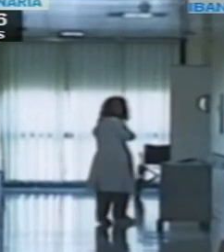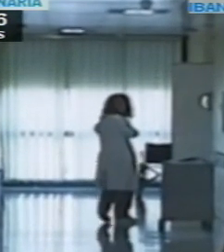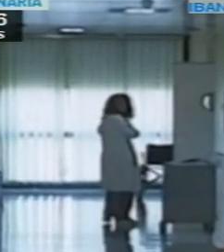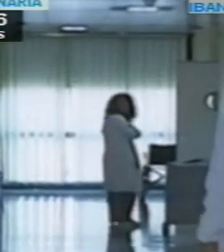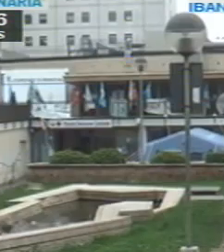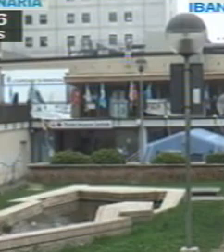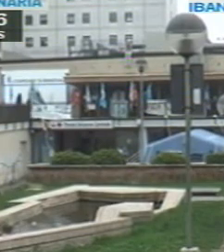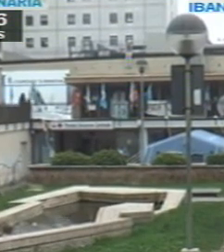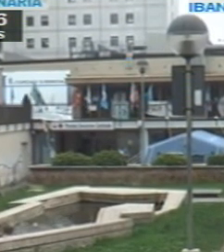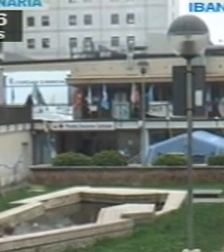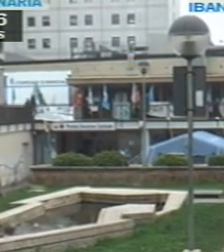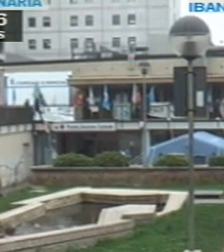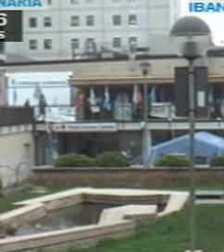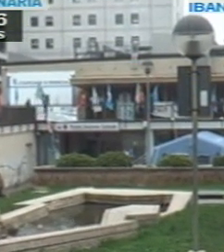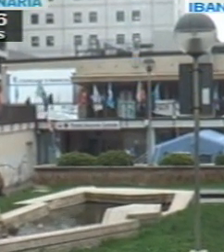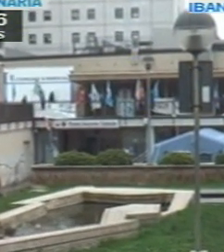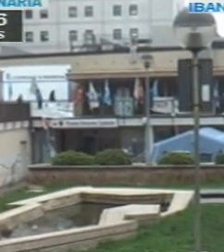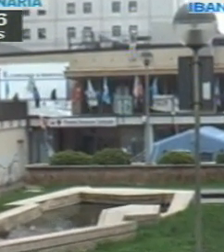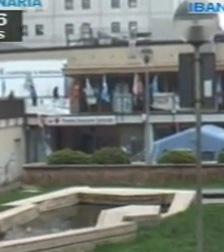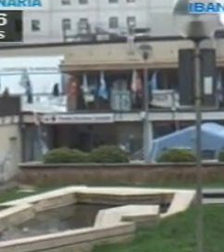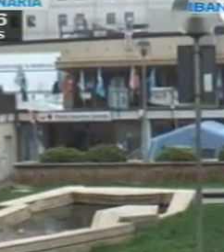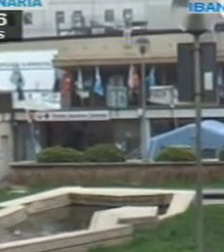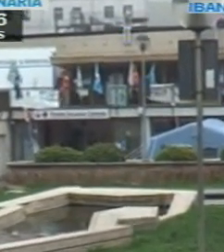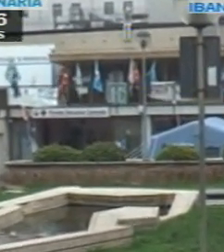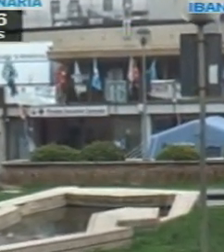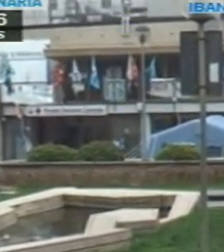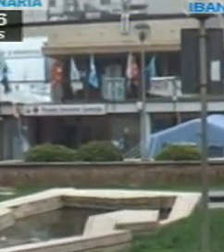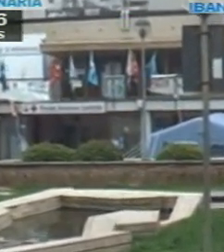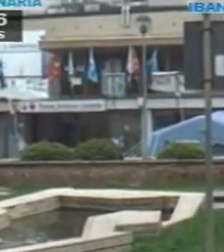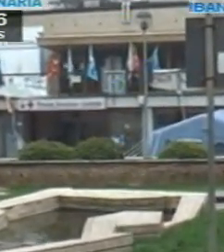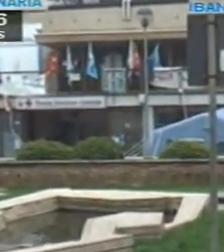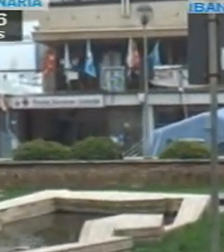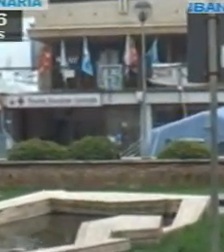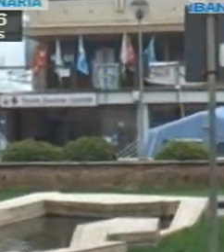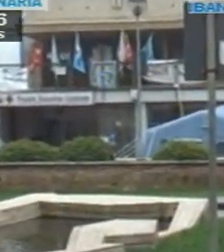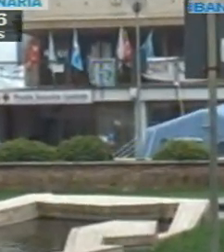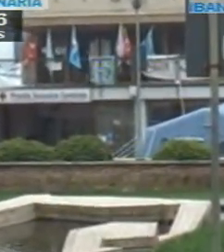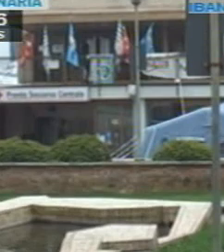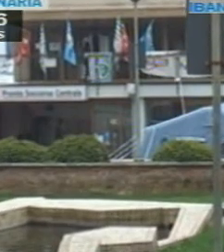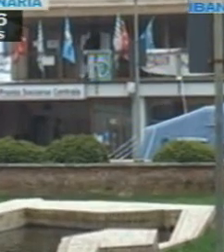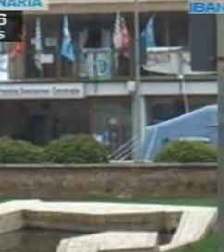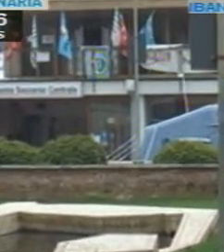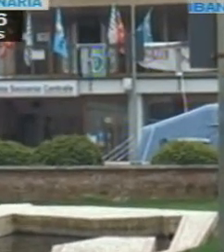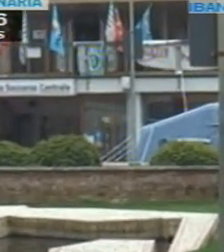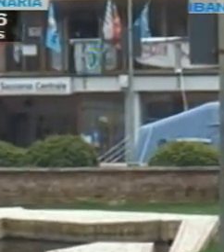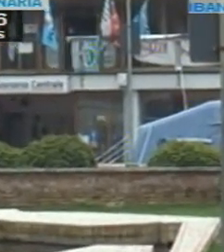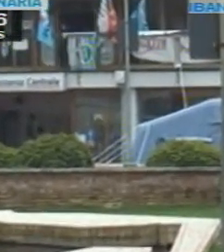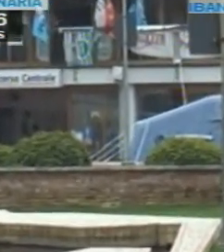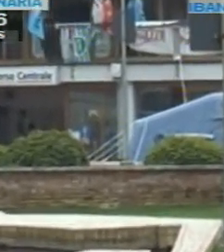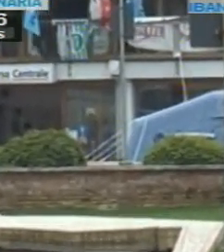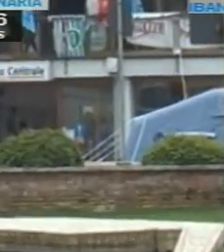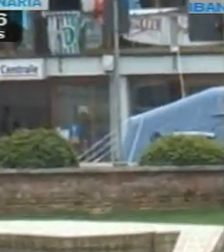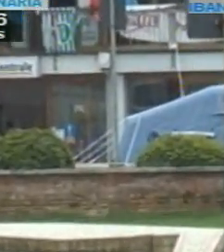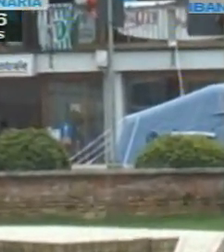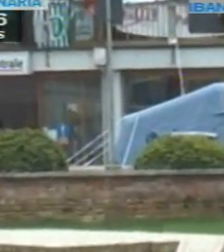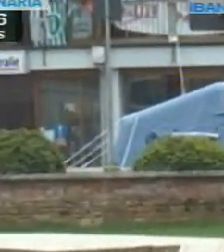la cardiologia. Tutti gli accessi agli ospedali saranno presidiati da personale sanitario. Per le visite ai degenti è ammessa solo una